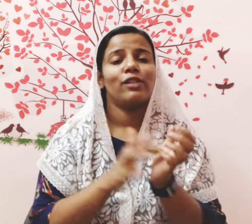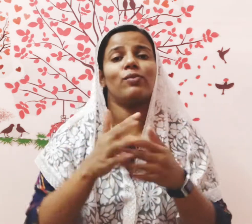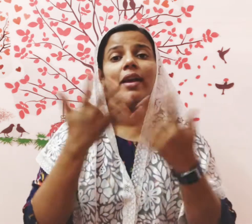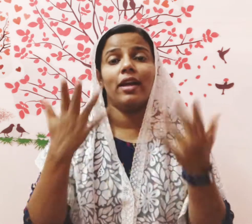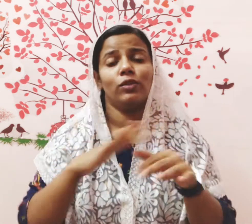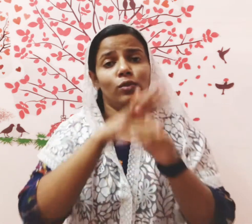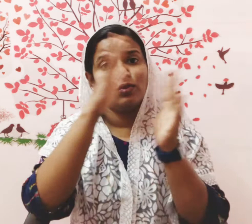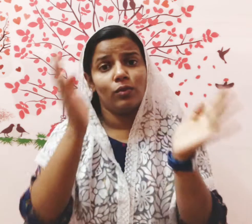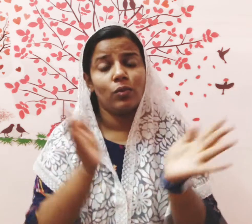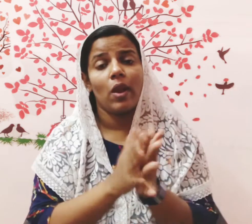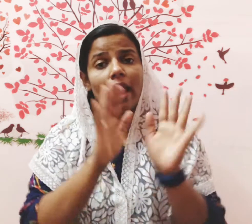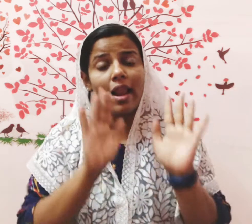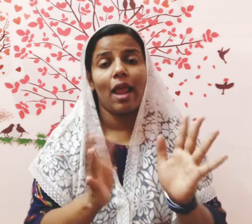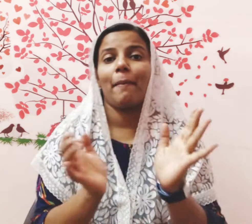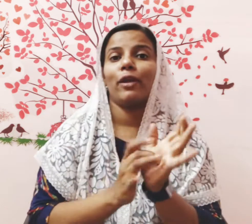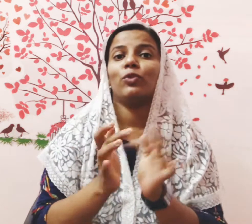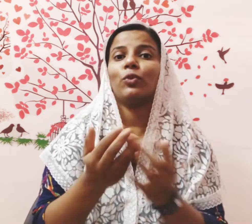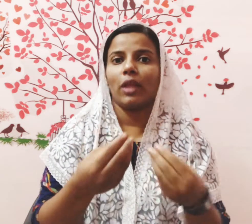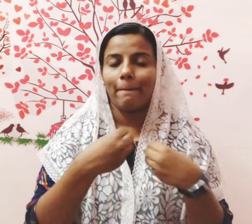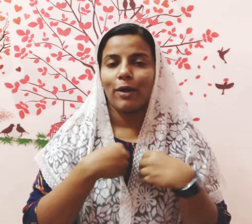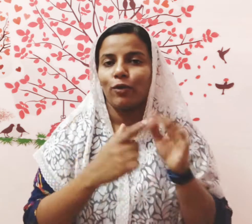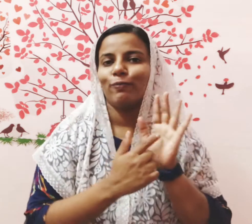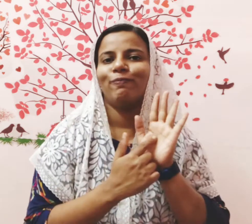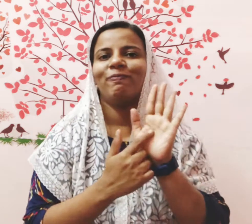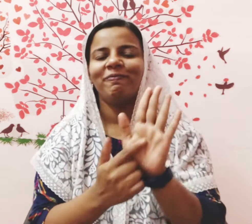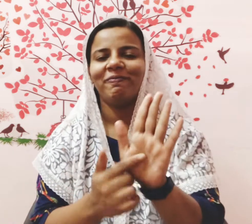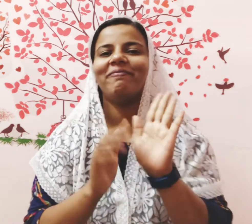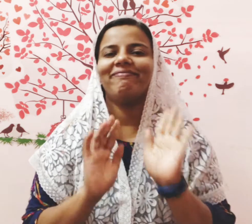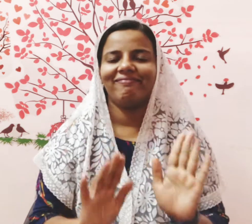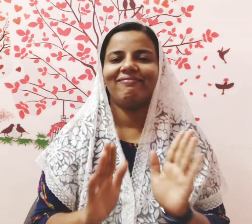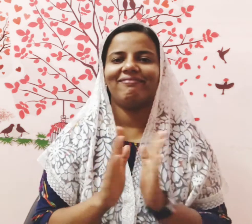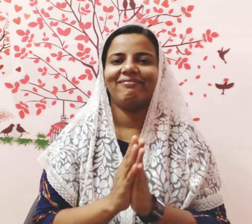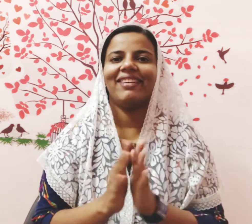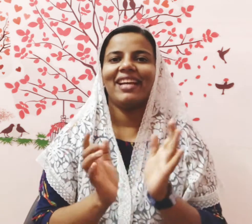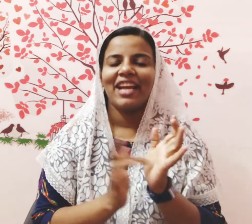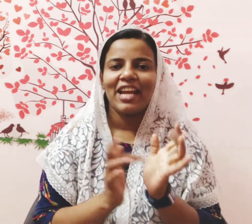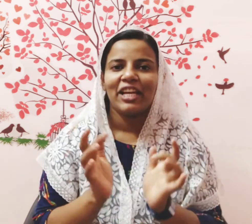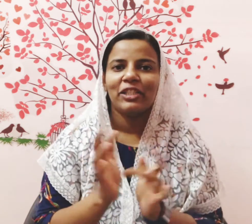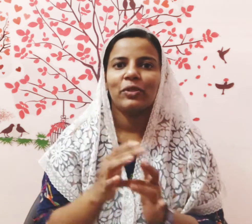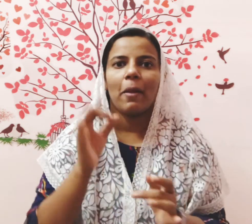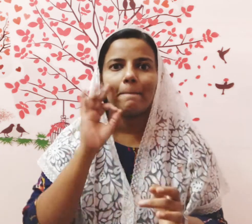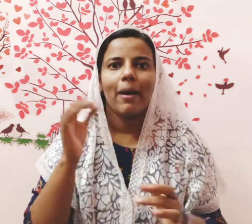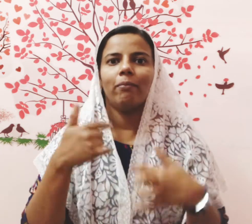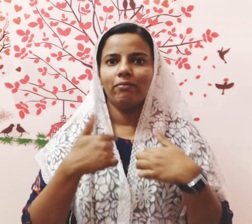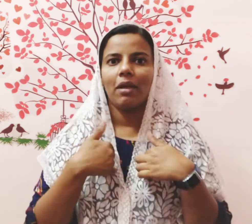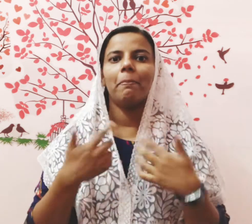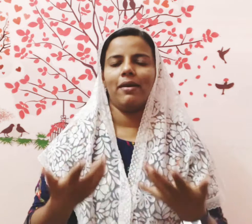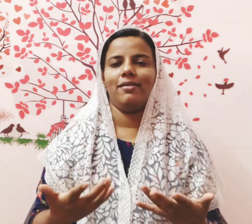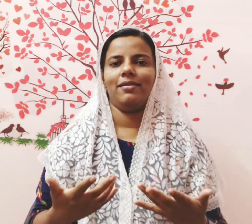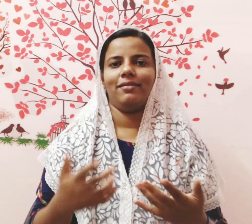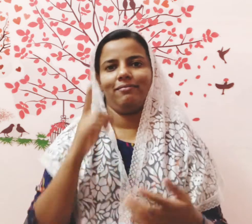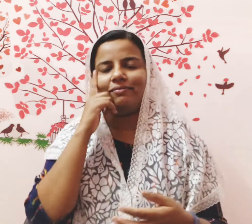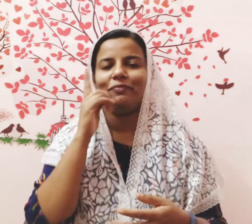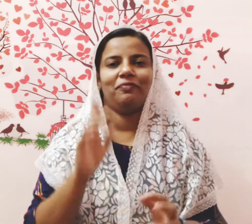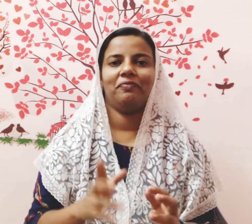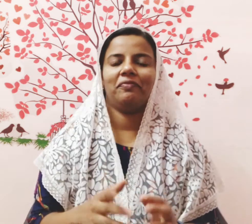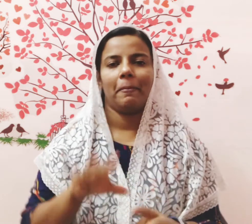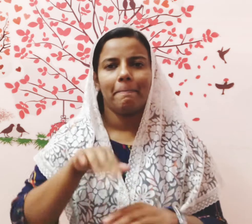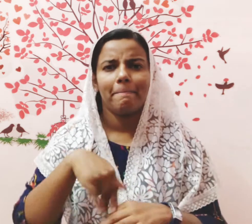ക്രിസ്തുവിലുള്ള എന്തൊക്കെയുണ്ടോ അത് നമ്മളിലൂടെ പുറത്തു വരുന്നത്. നമ്മളാ ആമേൻ യേശു ക്രിസ്തുവിൻ്റെ ഫലം എന്ന് വേണേൽ നമുക്ക് പറയാം. അടുത്തത്